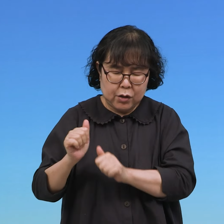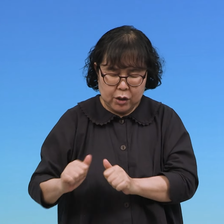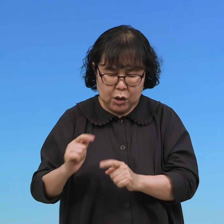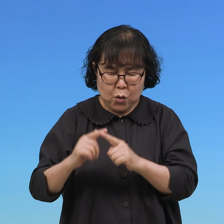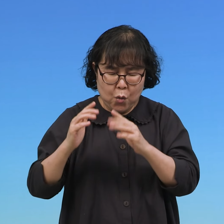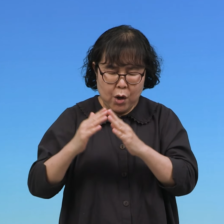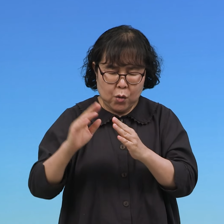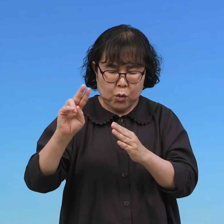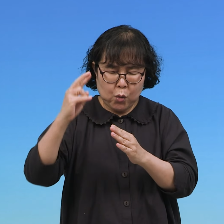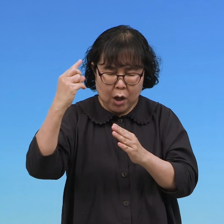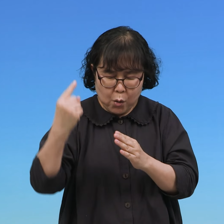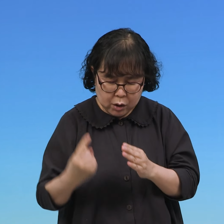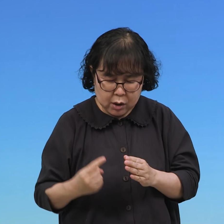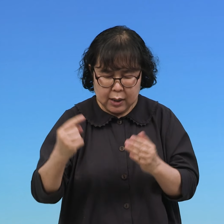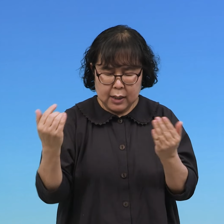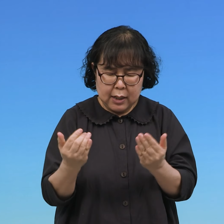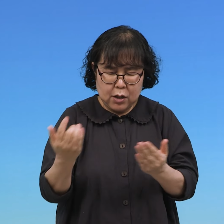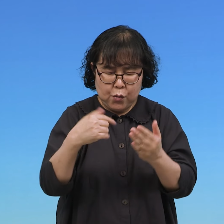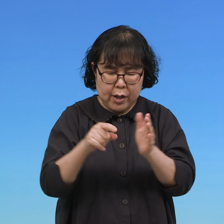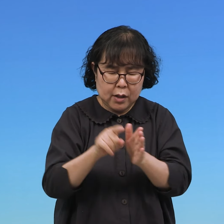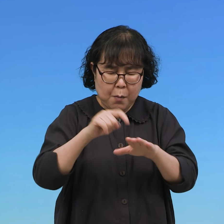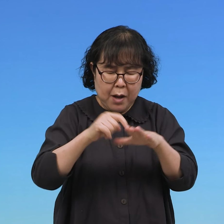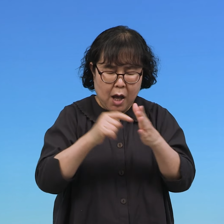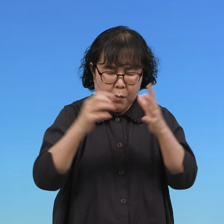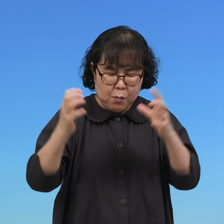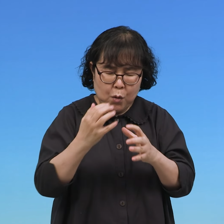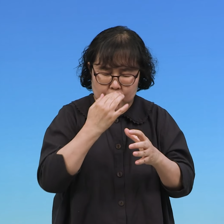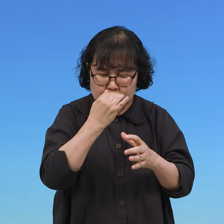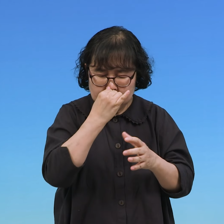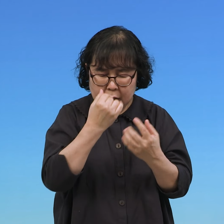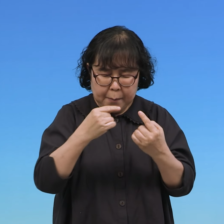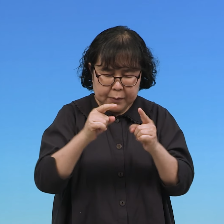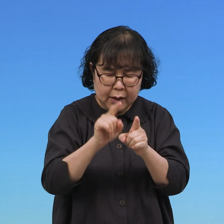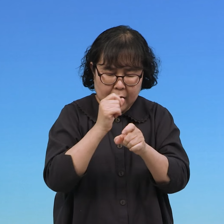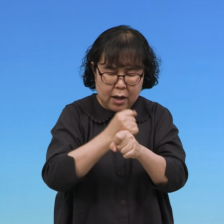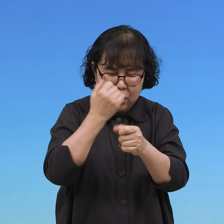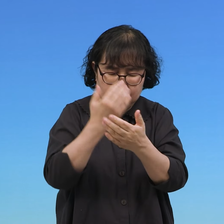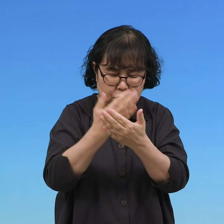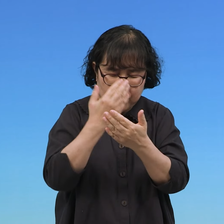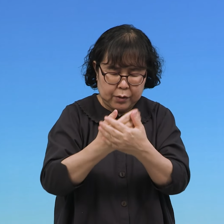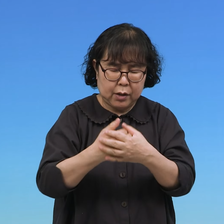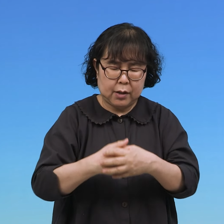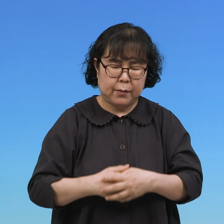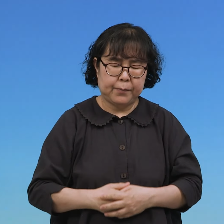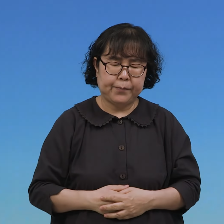위하여 온 마음을 다할 수 있도록 주님 함께하여 주시옵소서.